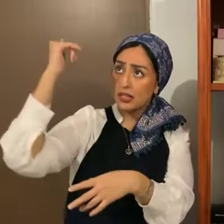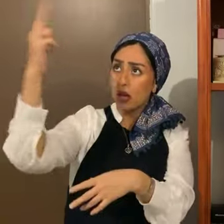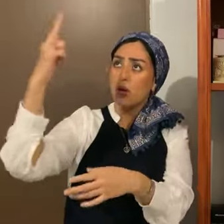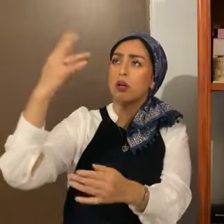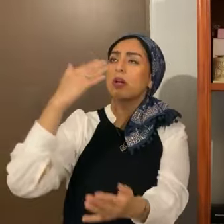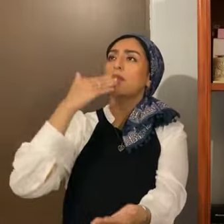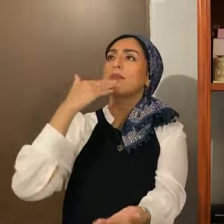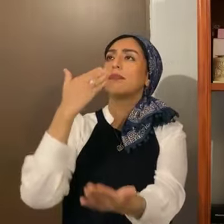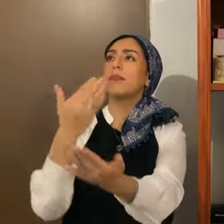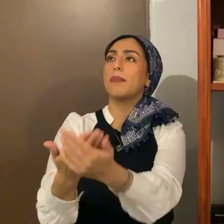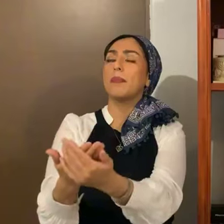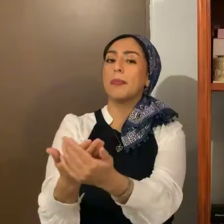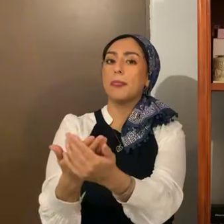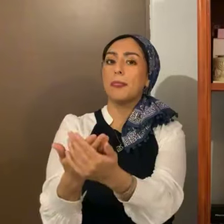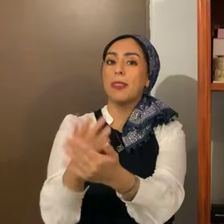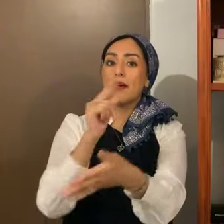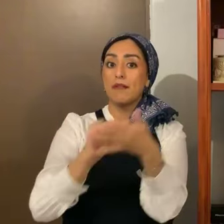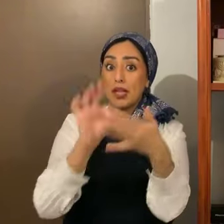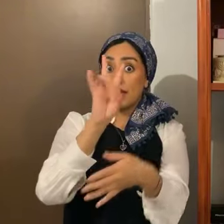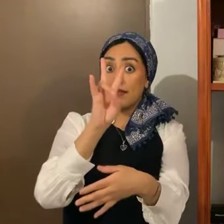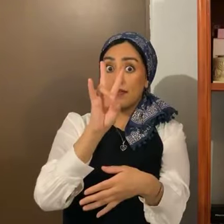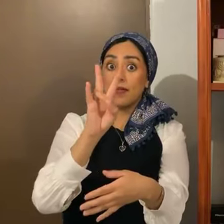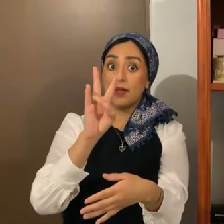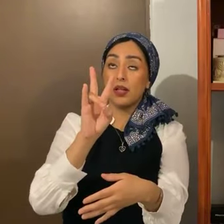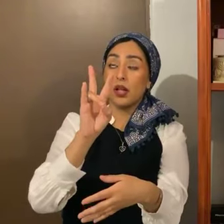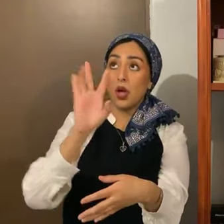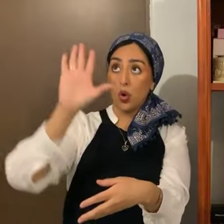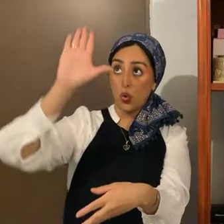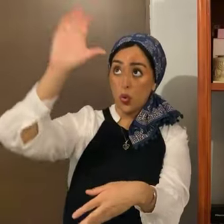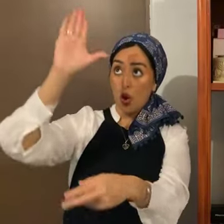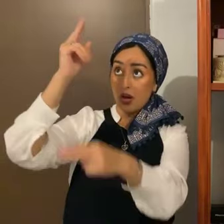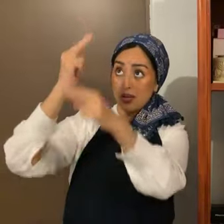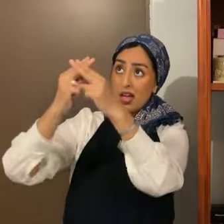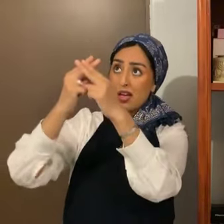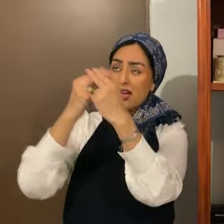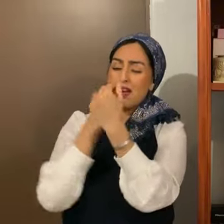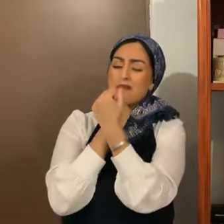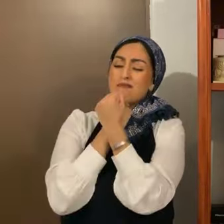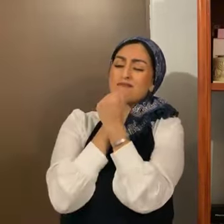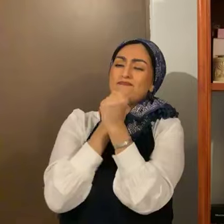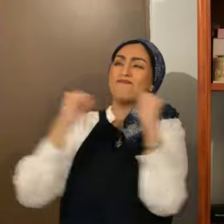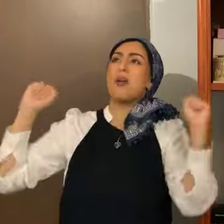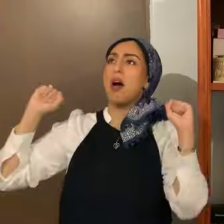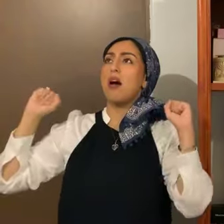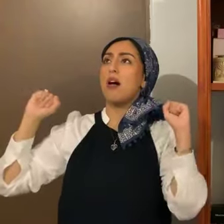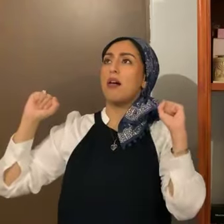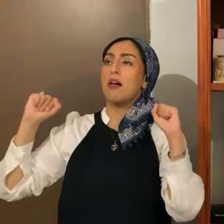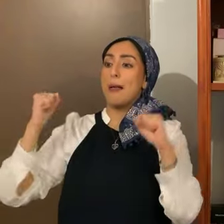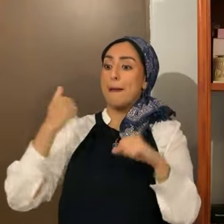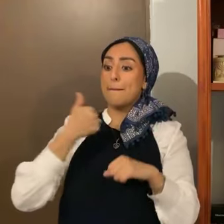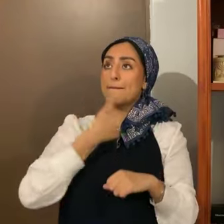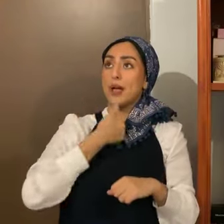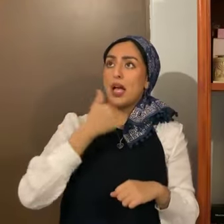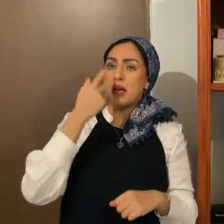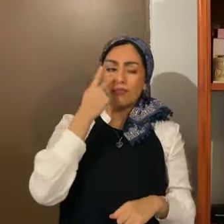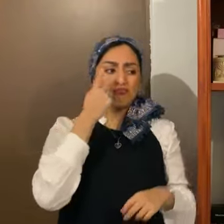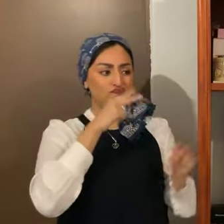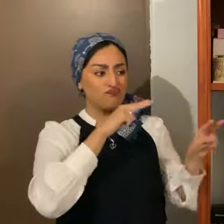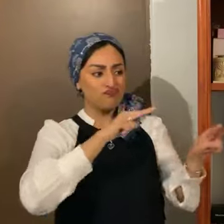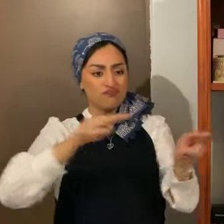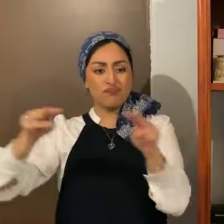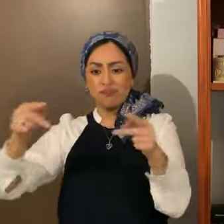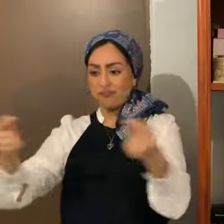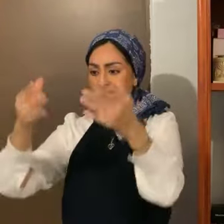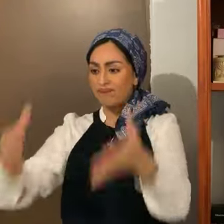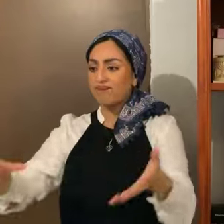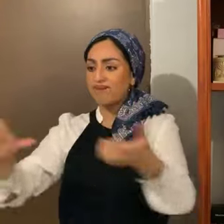bueno. 7. Porque Él me ha librado de toda angustia y mis ojos han visto la ruina de mis